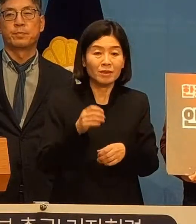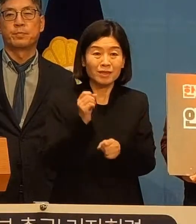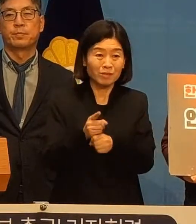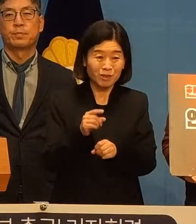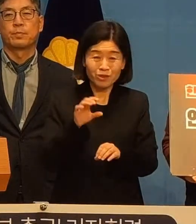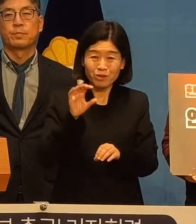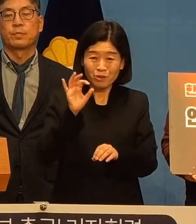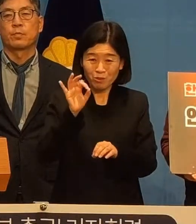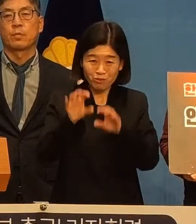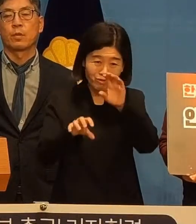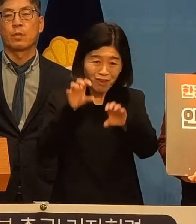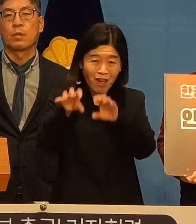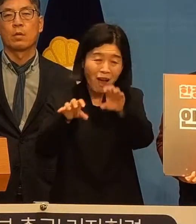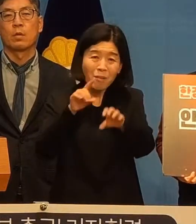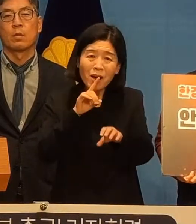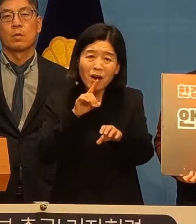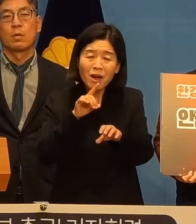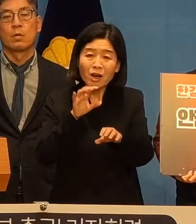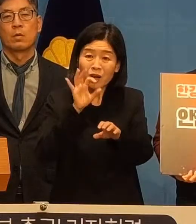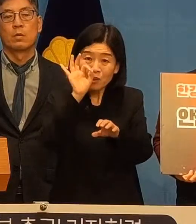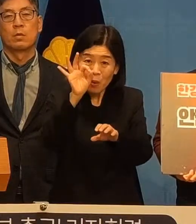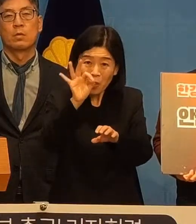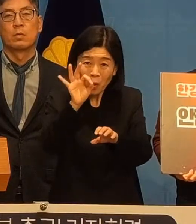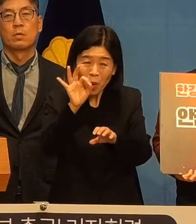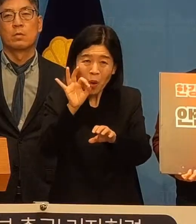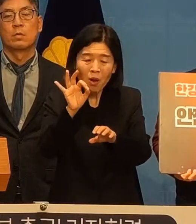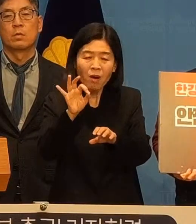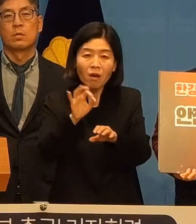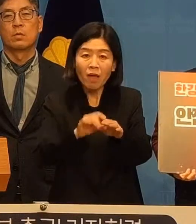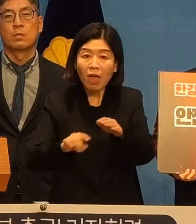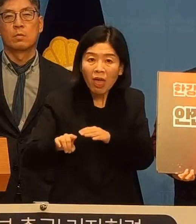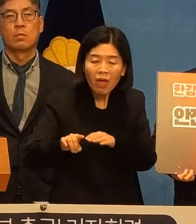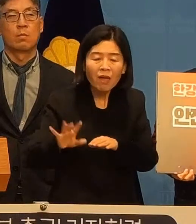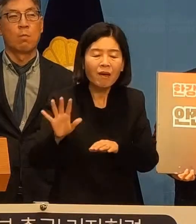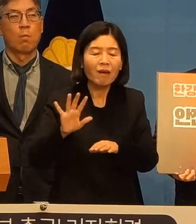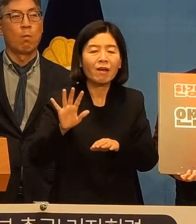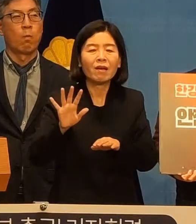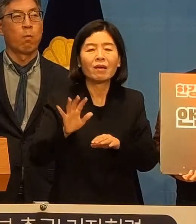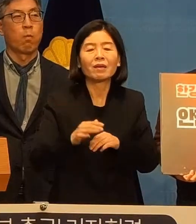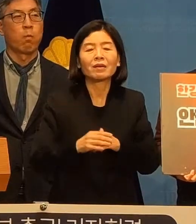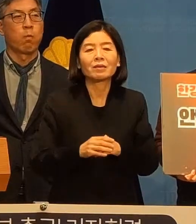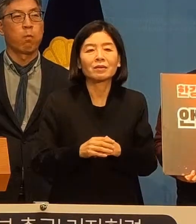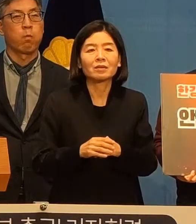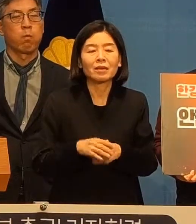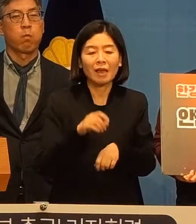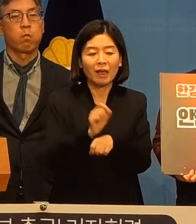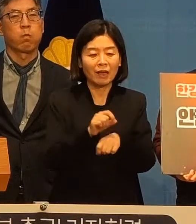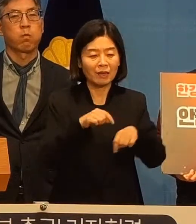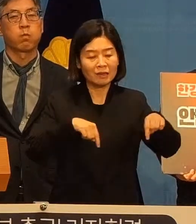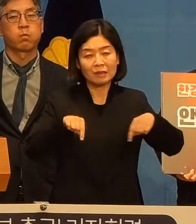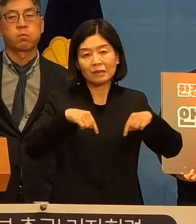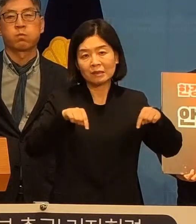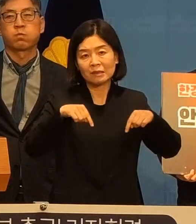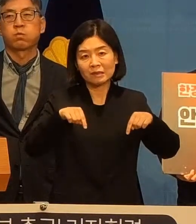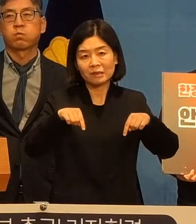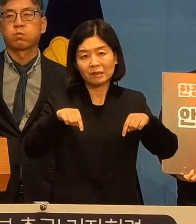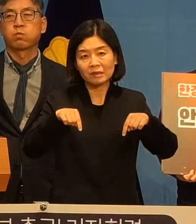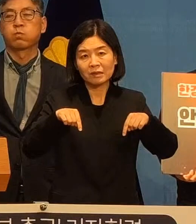말하는 것처럼 돈을 앞세우는 자세야말로 정말 행정이